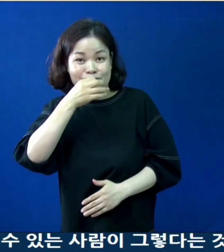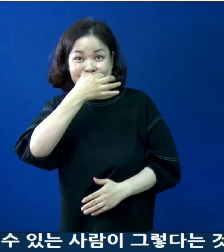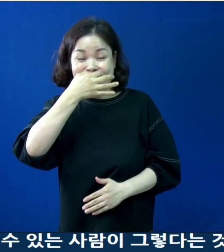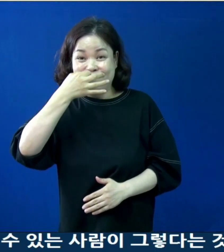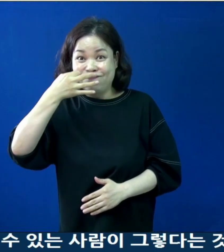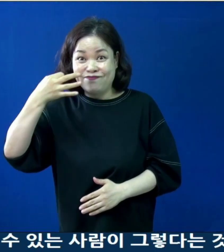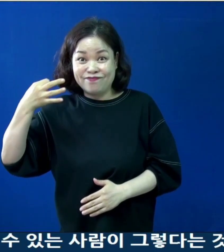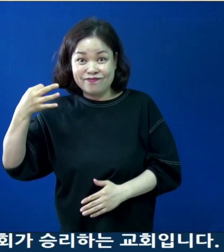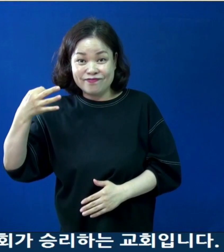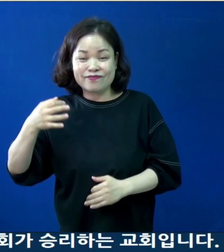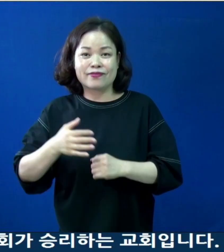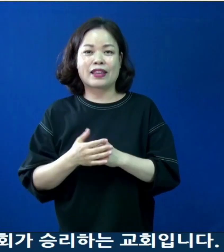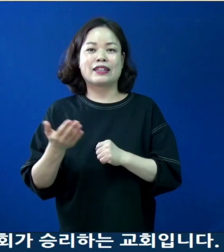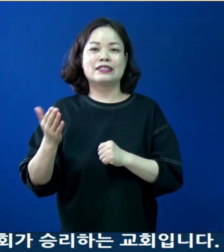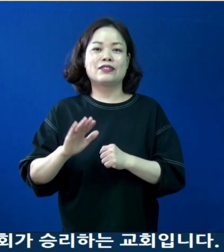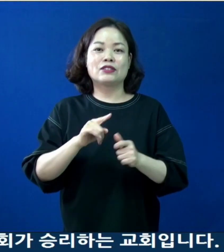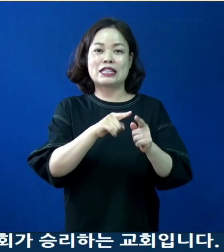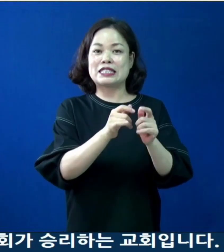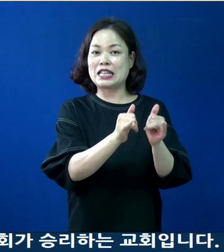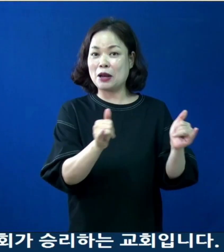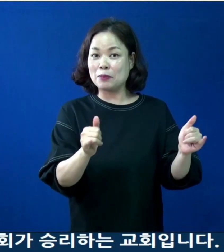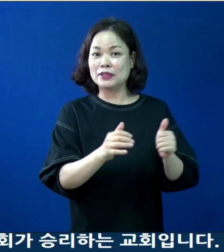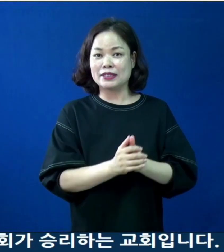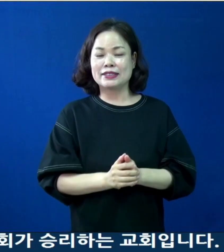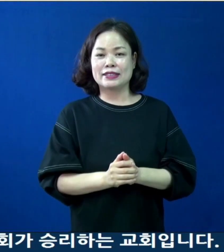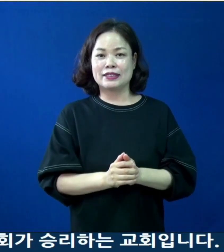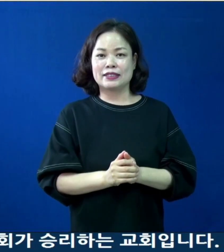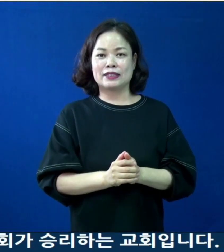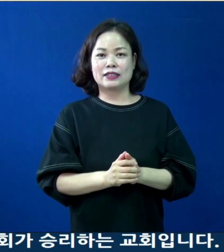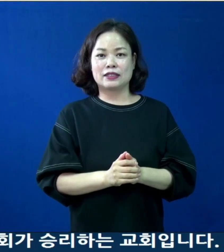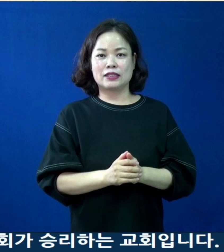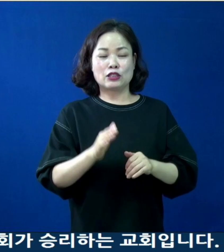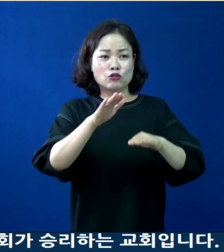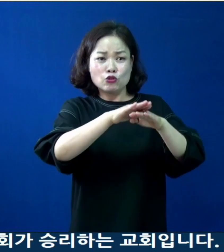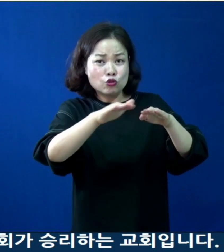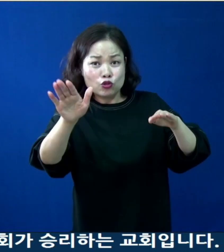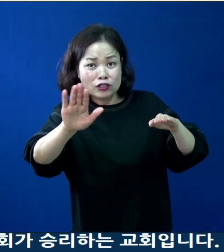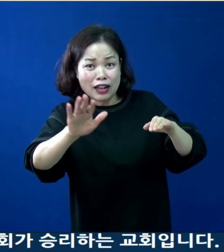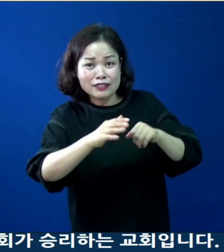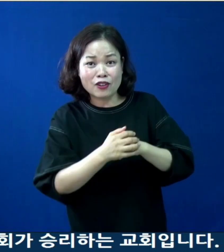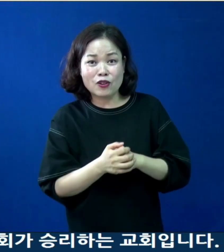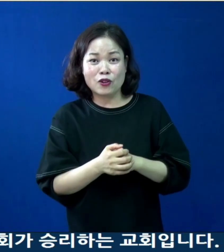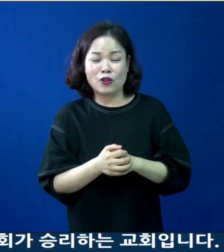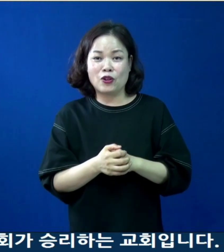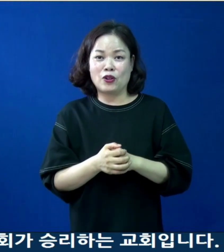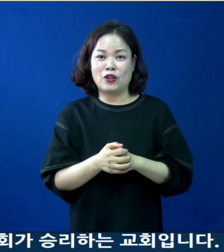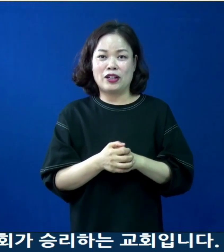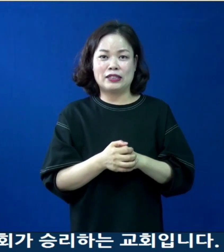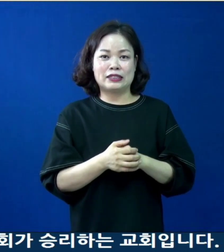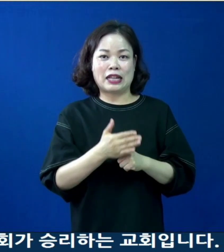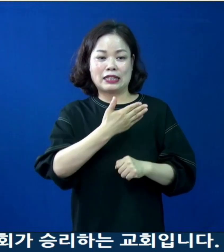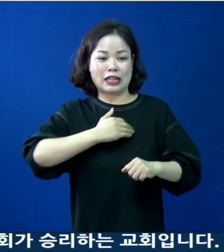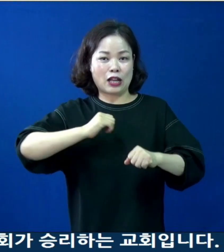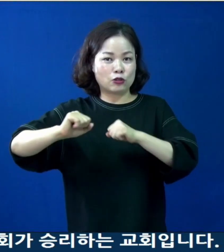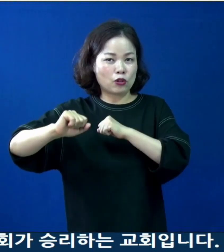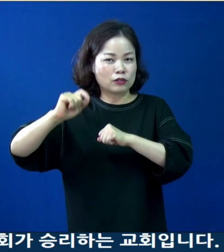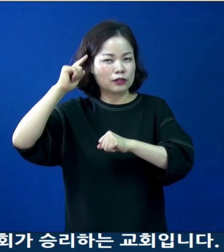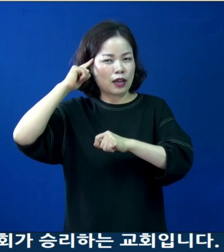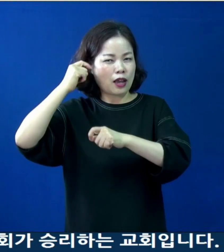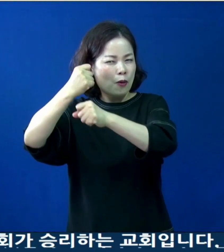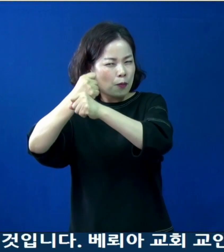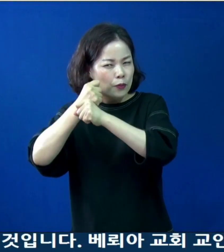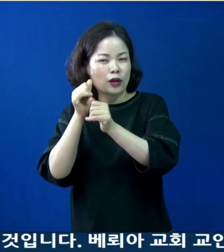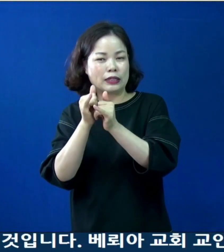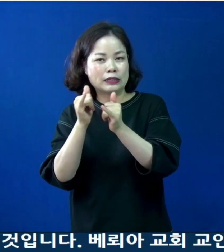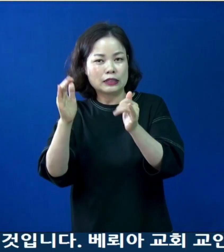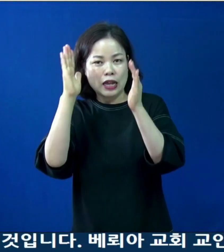신나겠습니까? 근데 이 사람들은요, 이 수준이 아니었어요. 이 수준이. 이 사도행전 주석가 중에